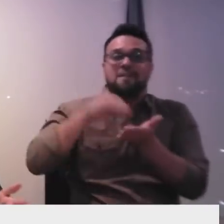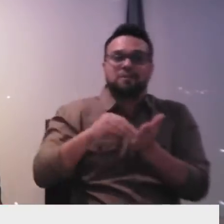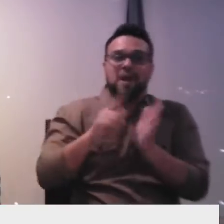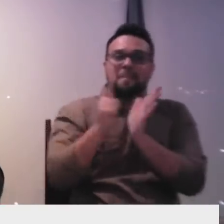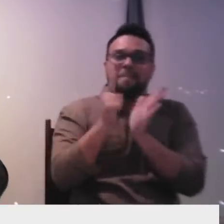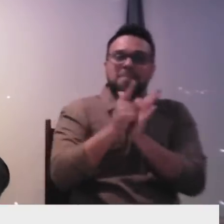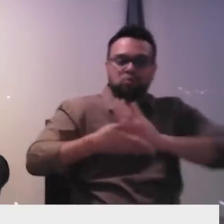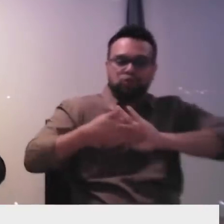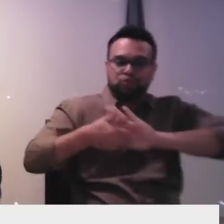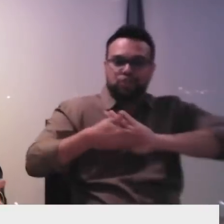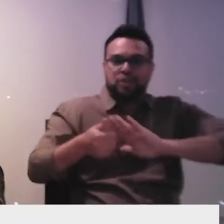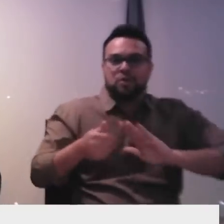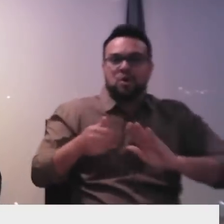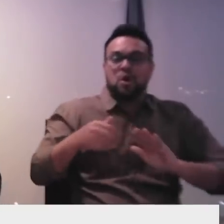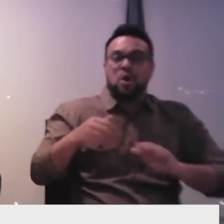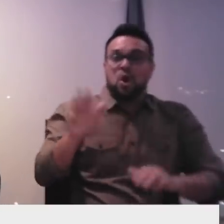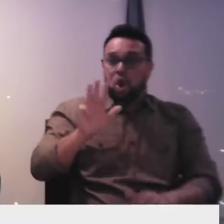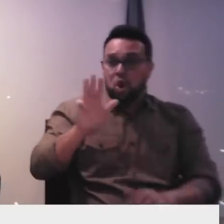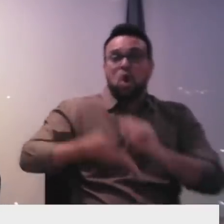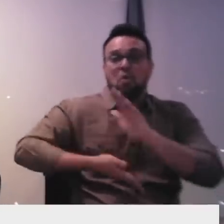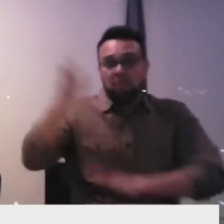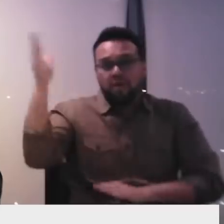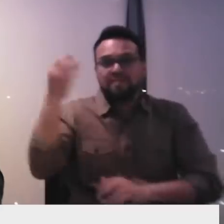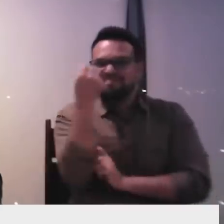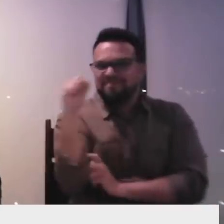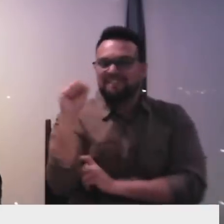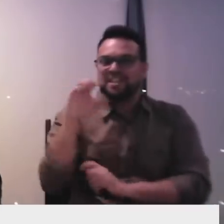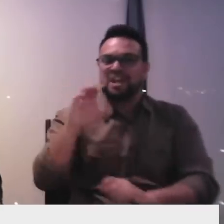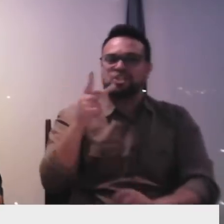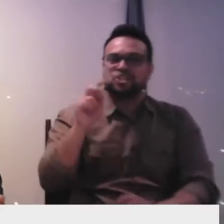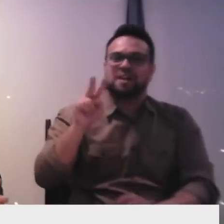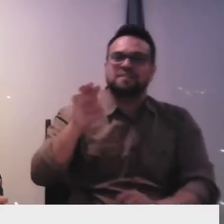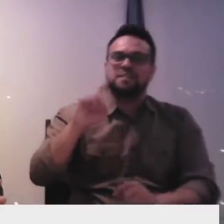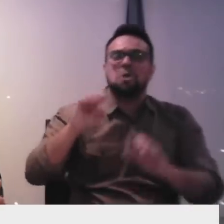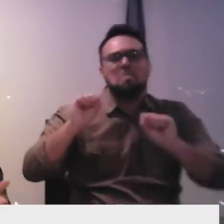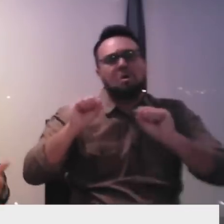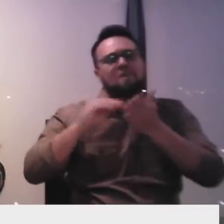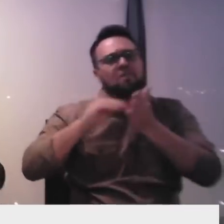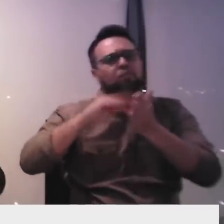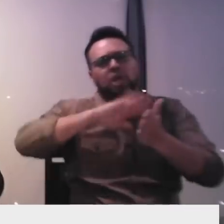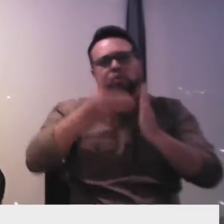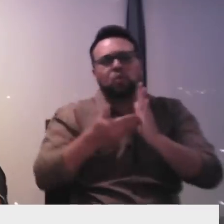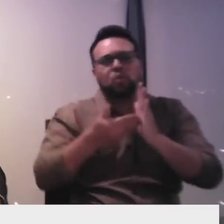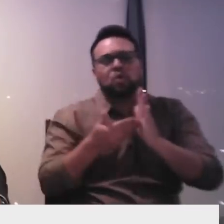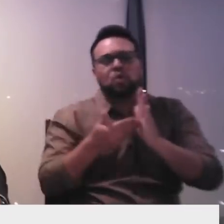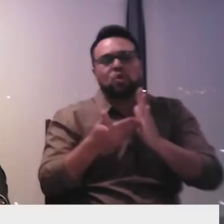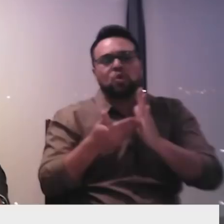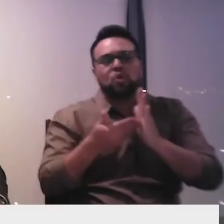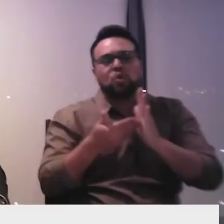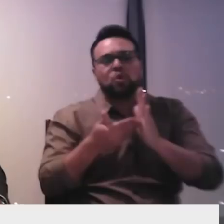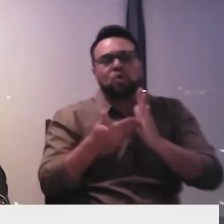Venezuela, ele foi para defender o Chaves daquela época. Na Venezuela pode faltar tudo, menos